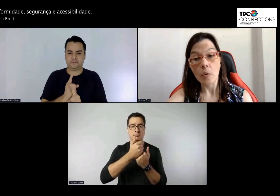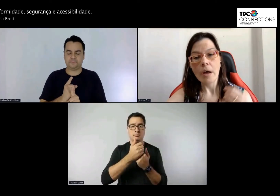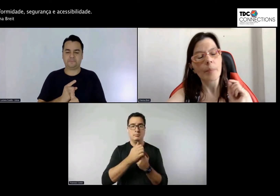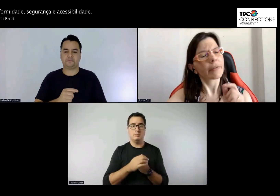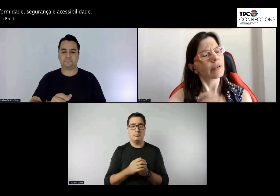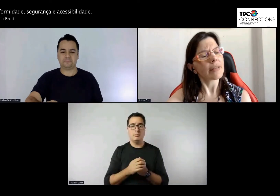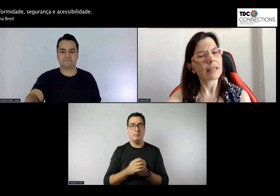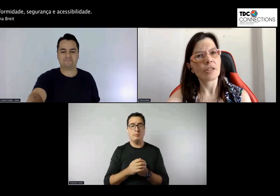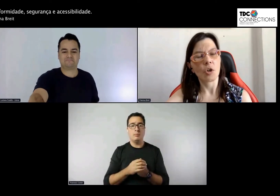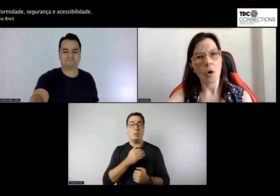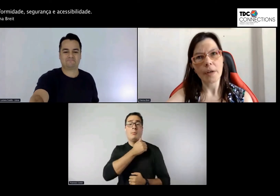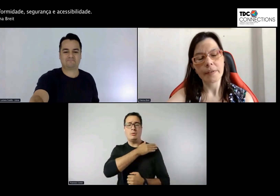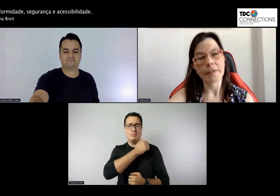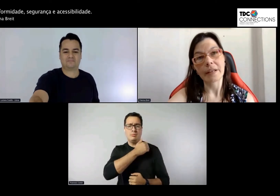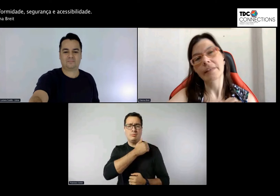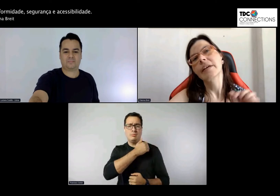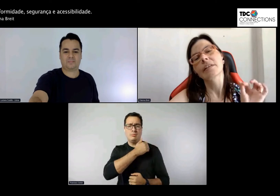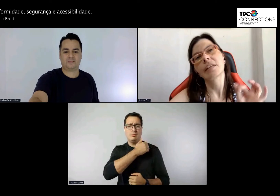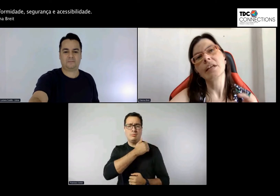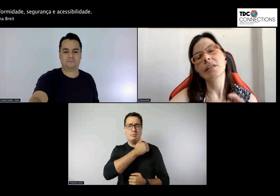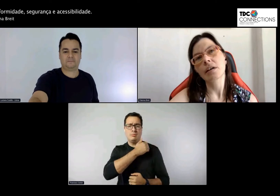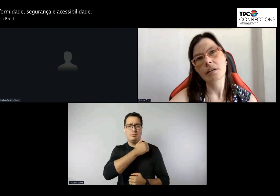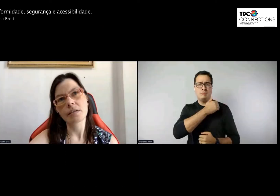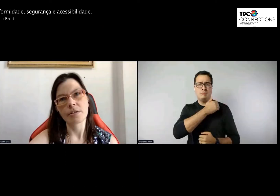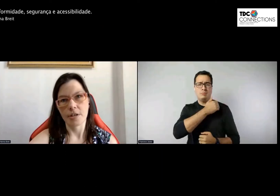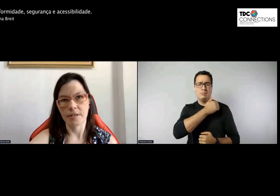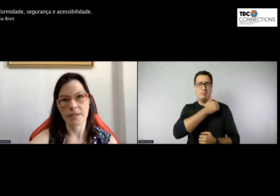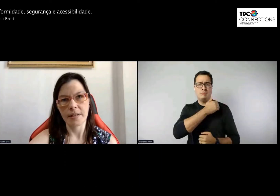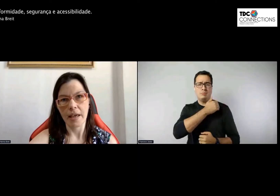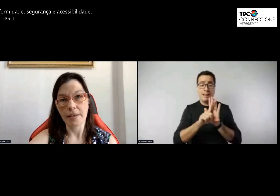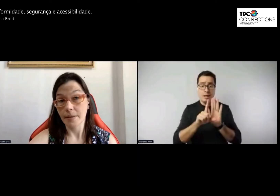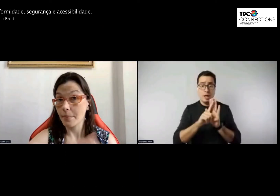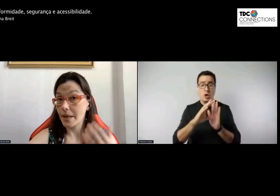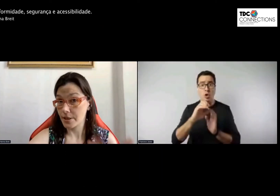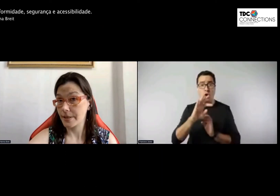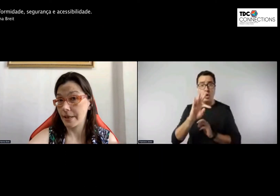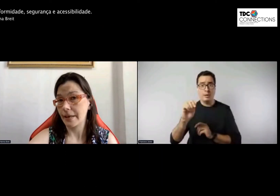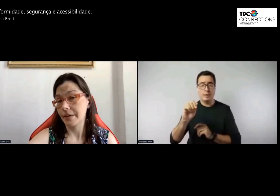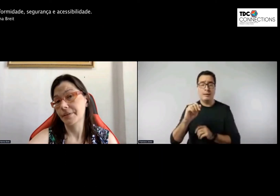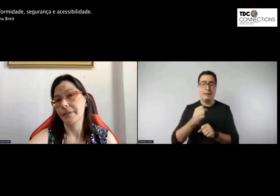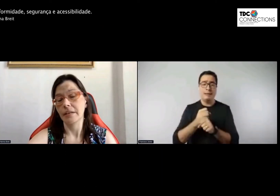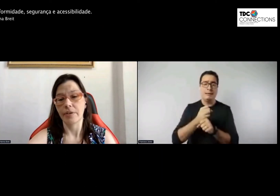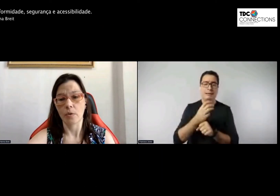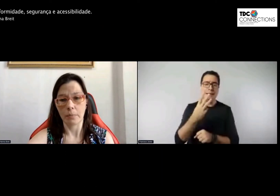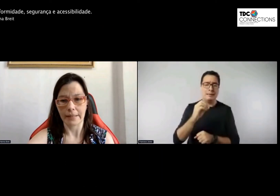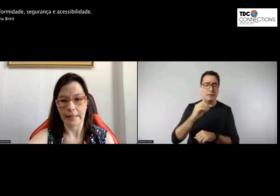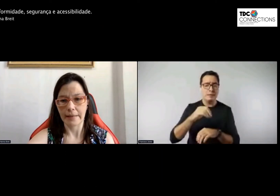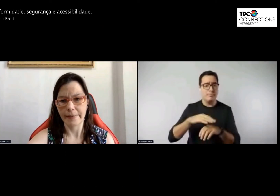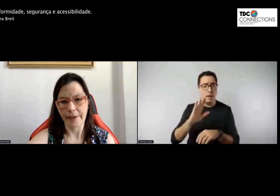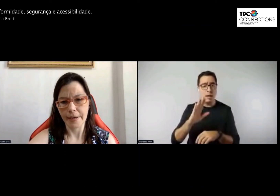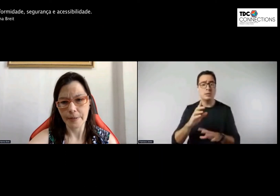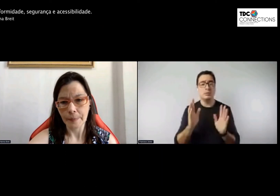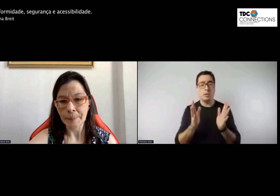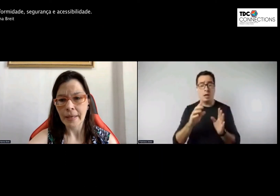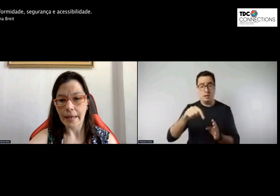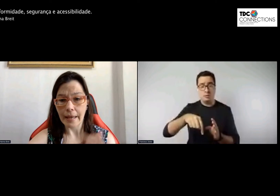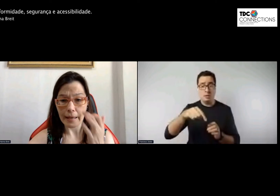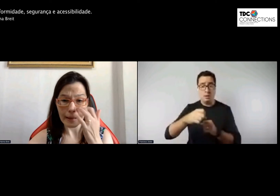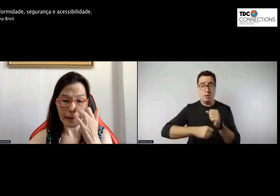contratação. Apesar da lei de cotas ela ter 30 anos de existência, mais de 30 anos ela vai completar esse ano,